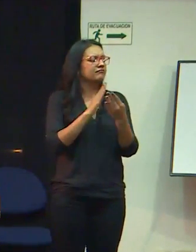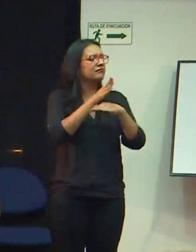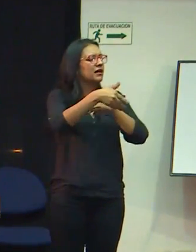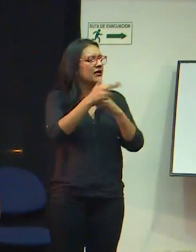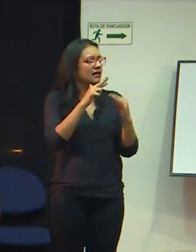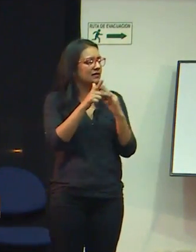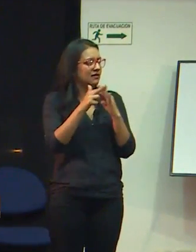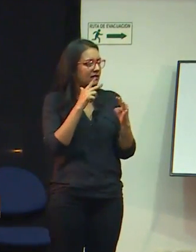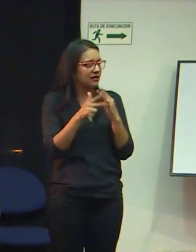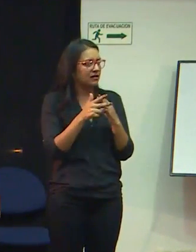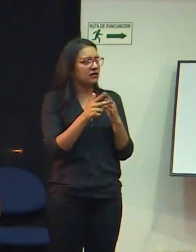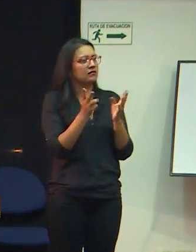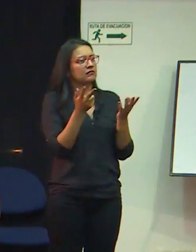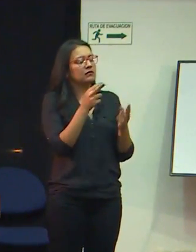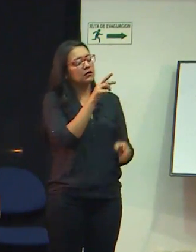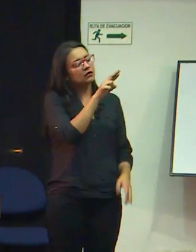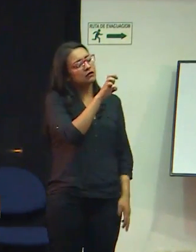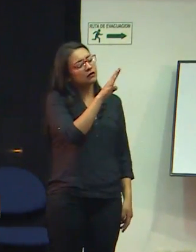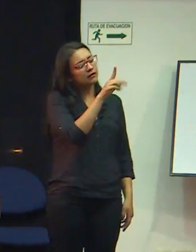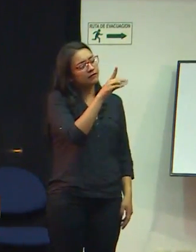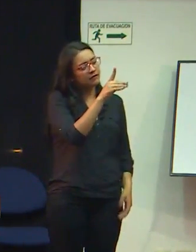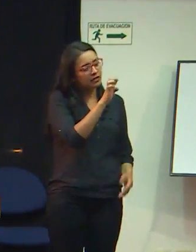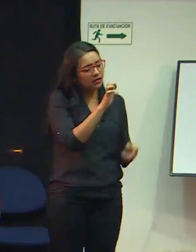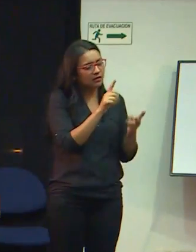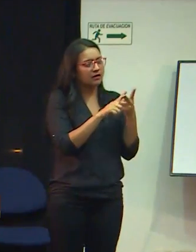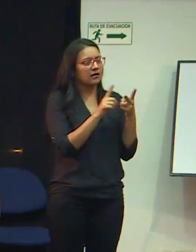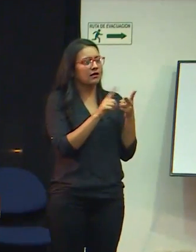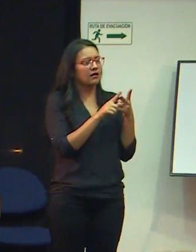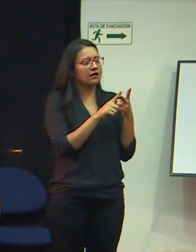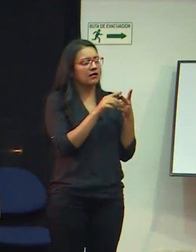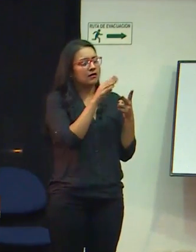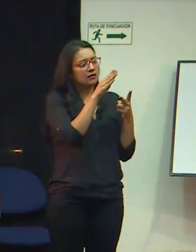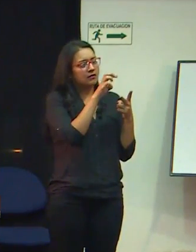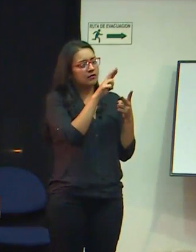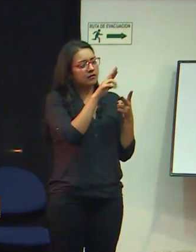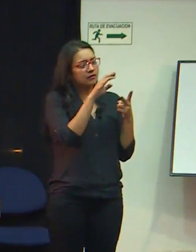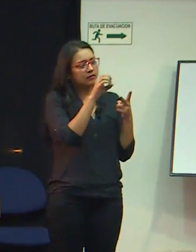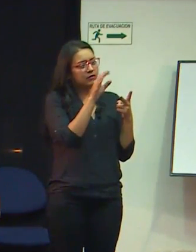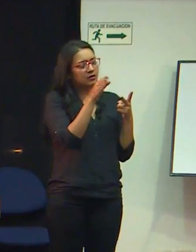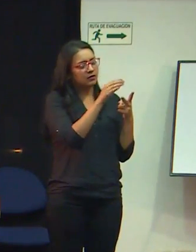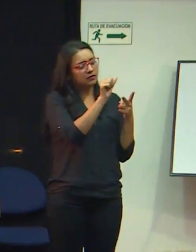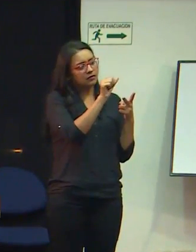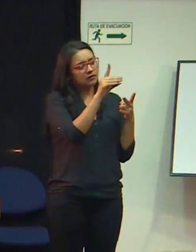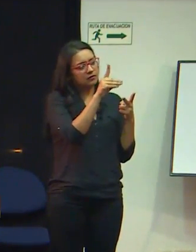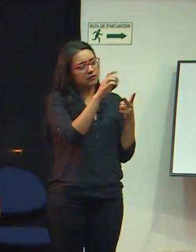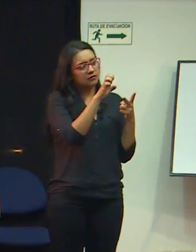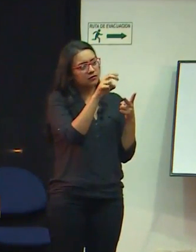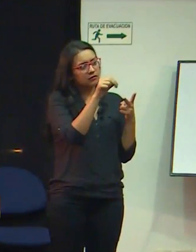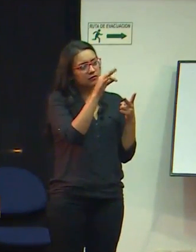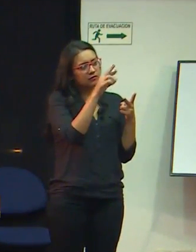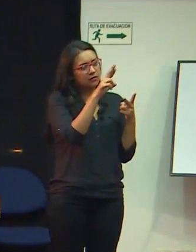Colombia Informa, El Rebelde, los compañeros de Barrio Adentro y